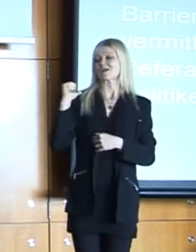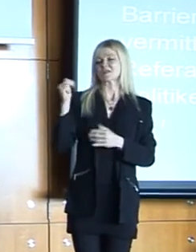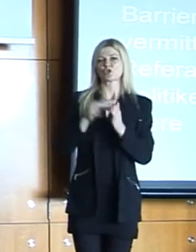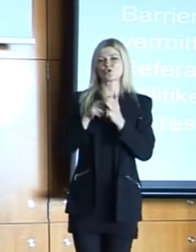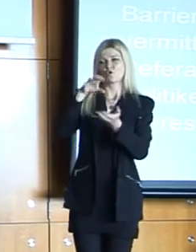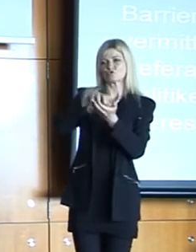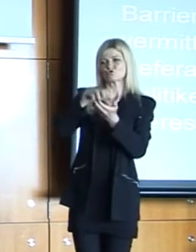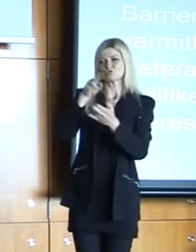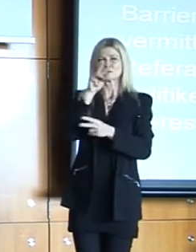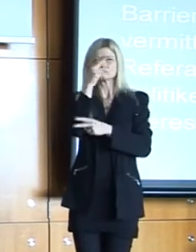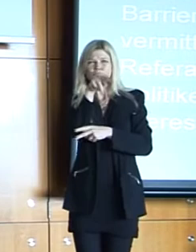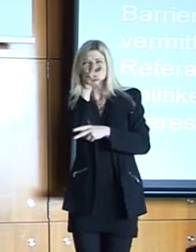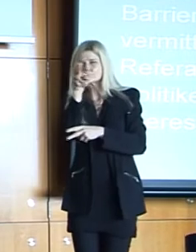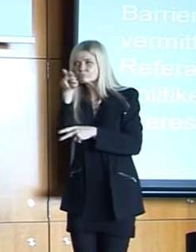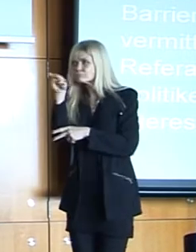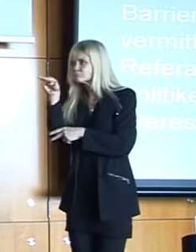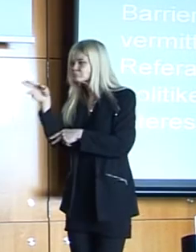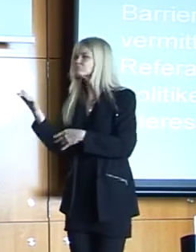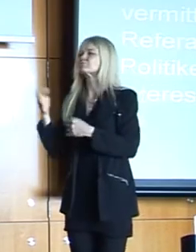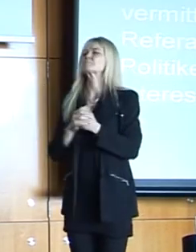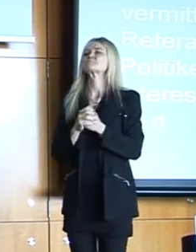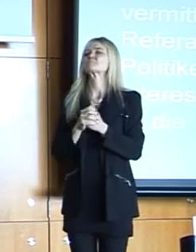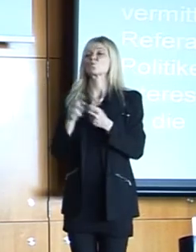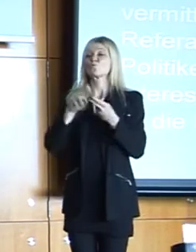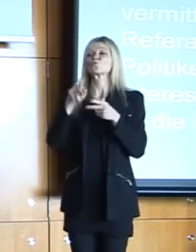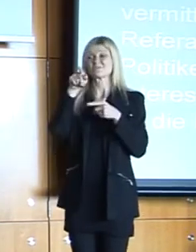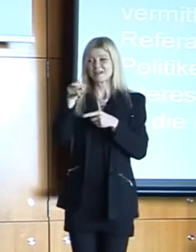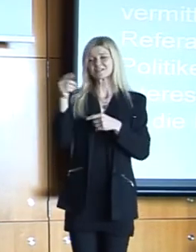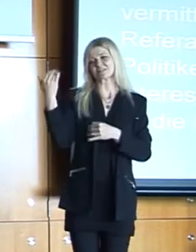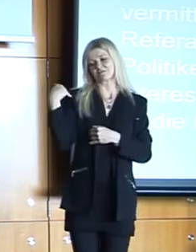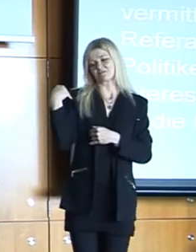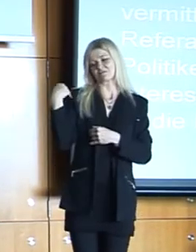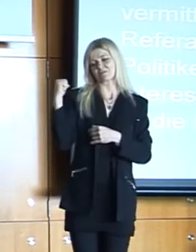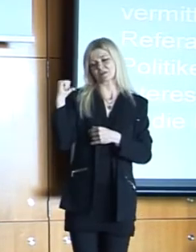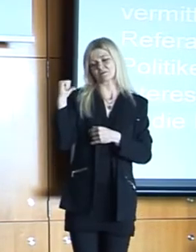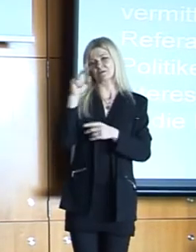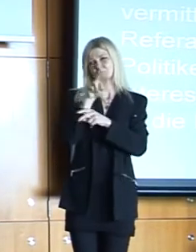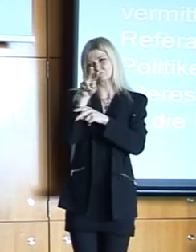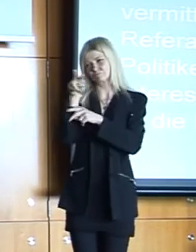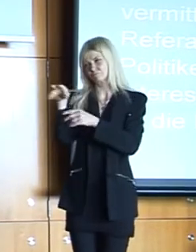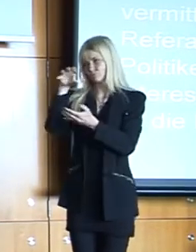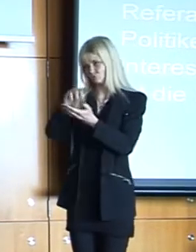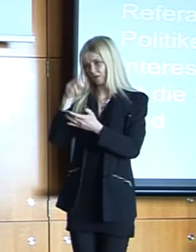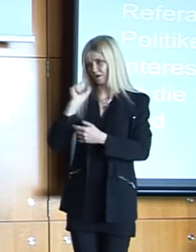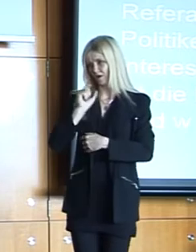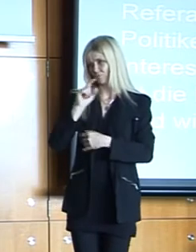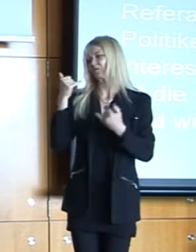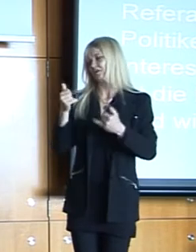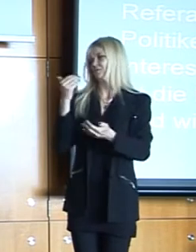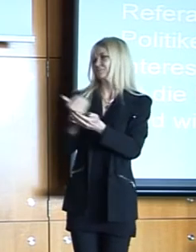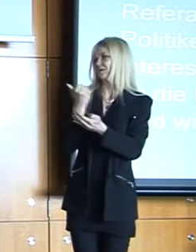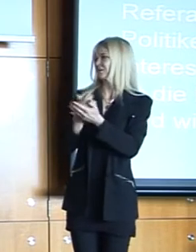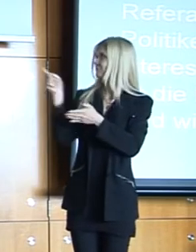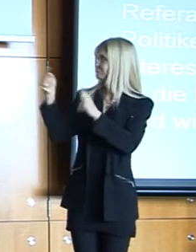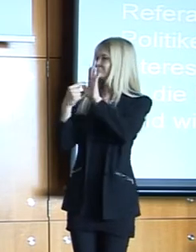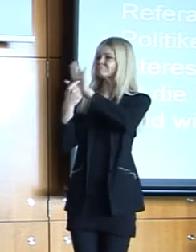zu Komfortzonen in Klagenfurt, und darüber gibt es jetzt einen Bericht von euch. Und bitte, würdet ihr den